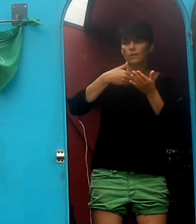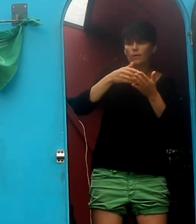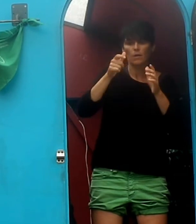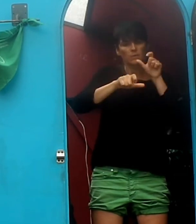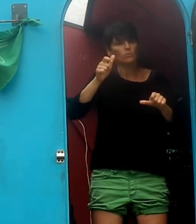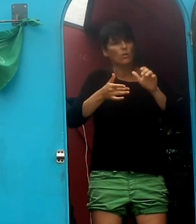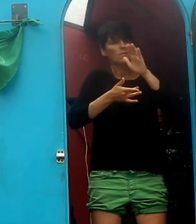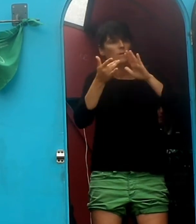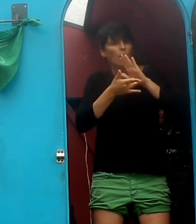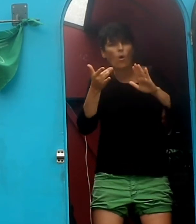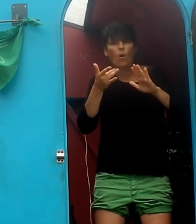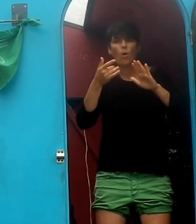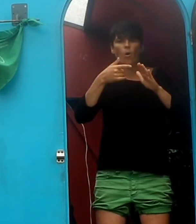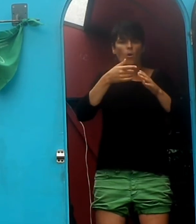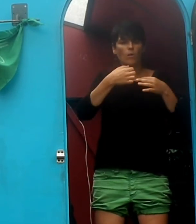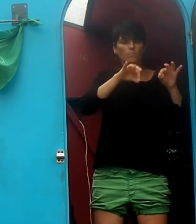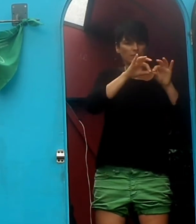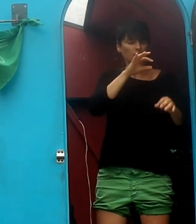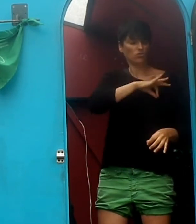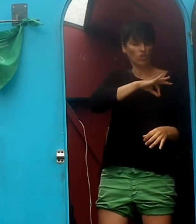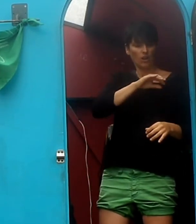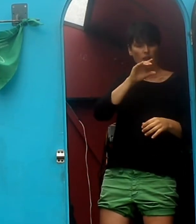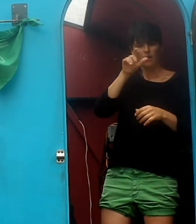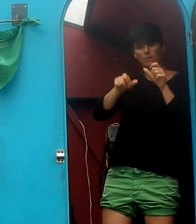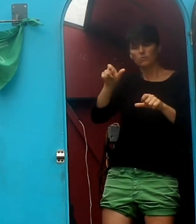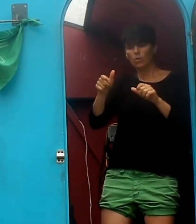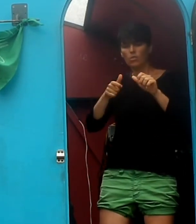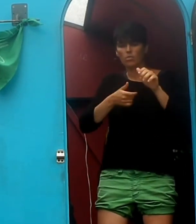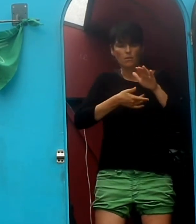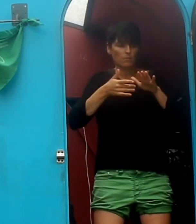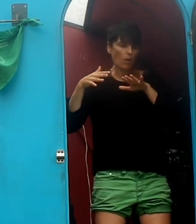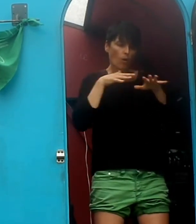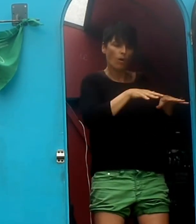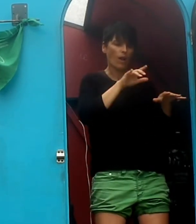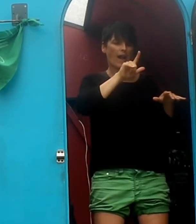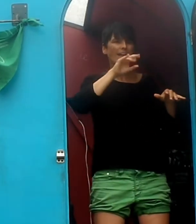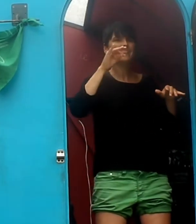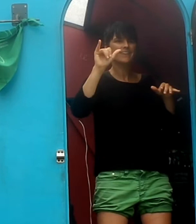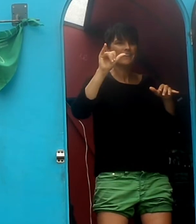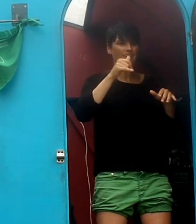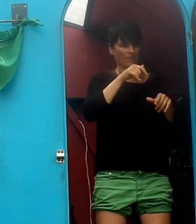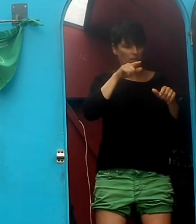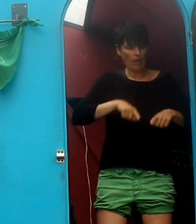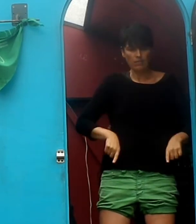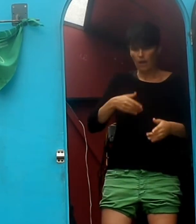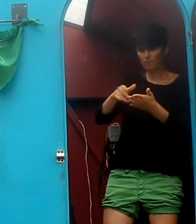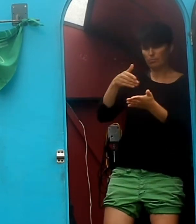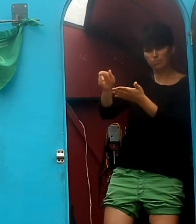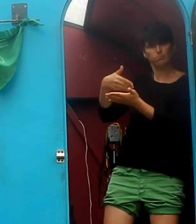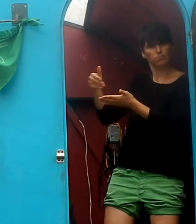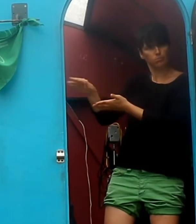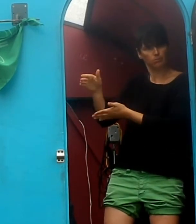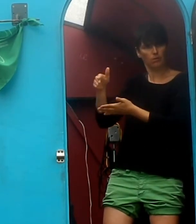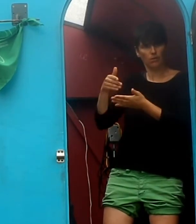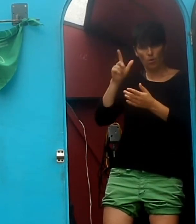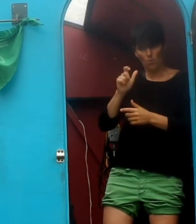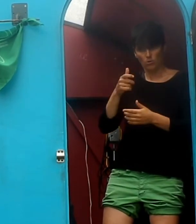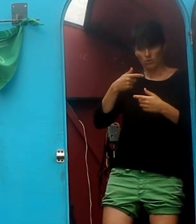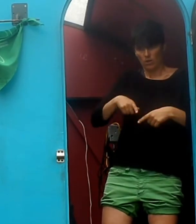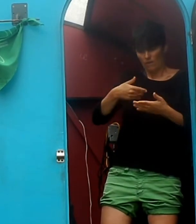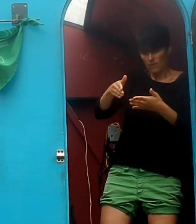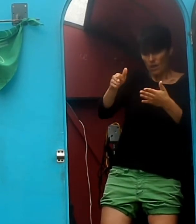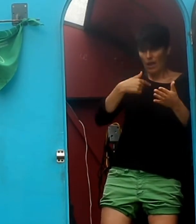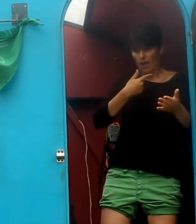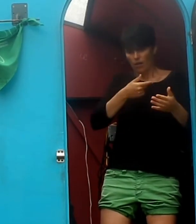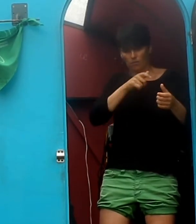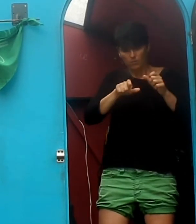des expulsions de migrants et migrantes haïtiennes, et donc il commence à y avoir des